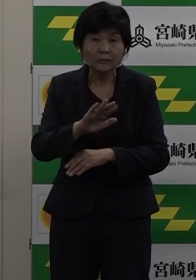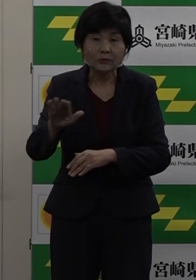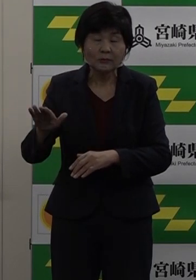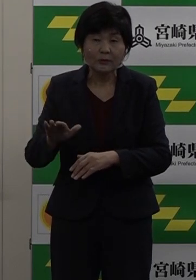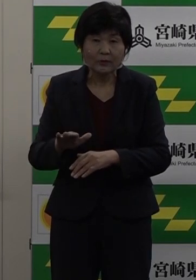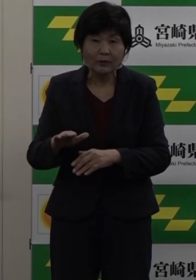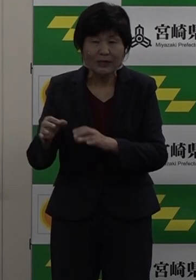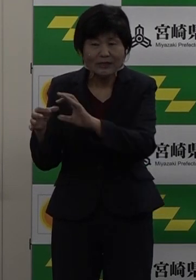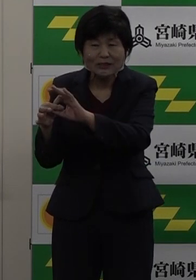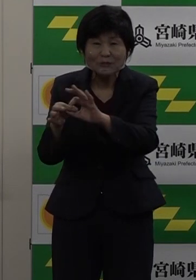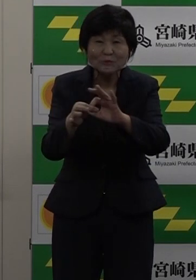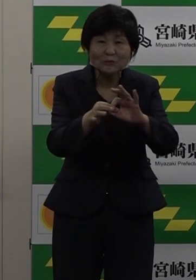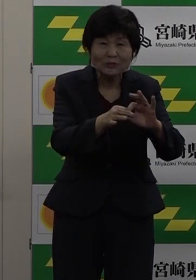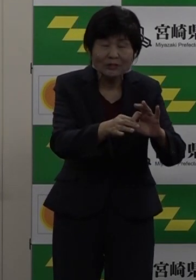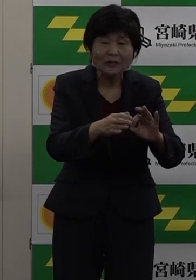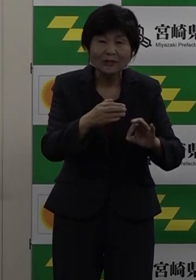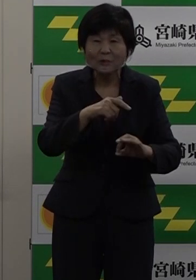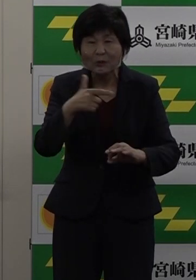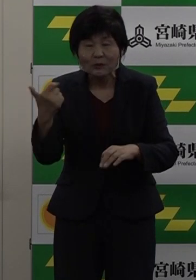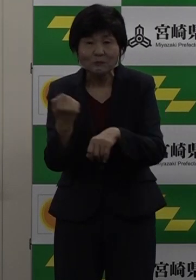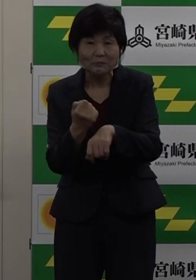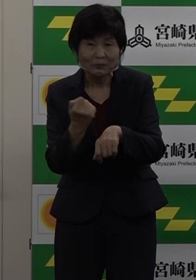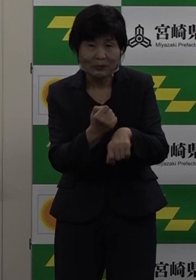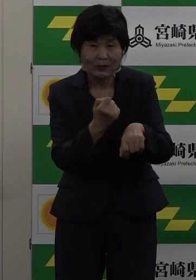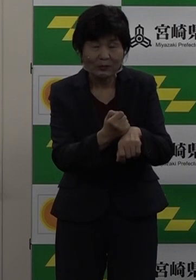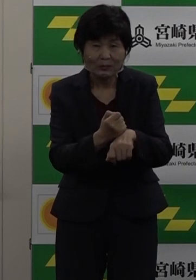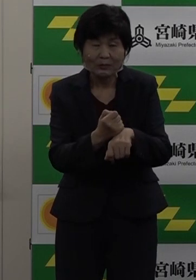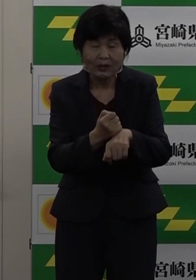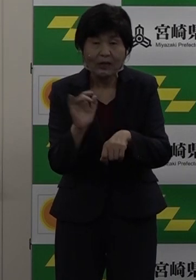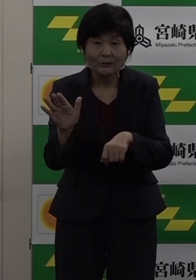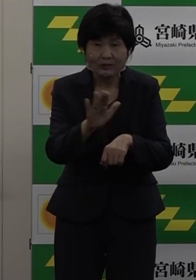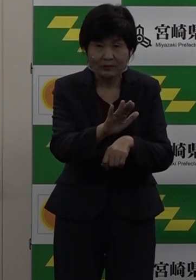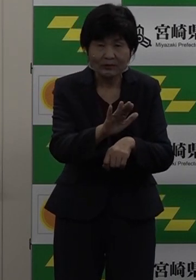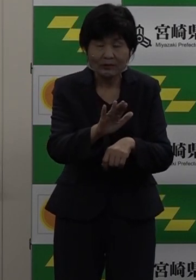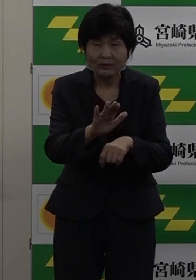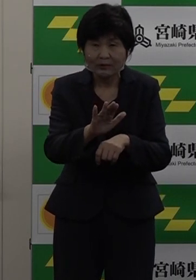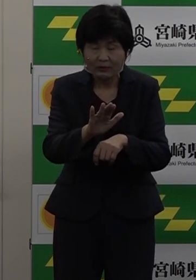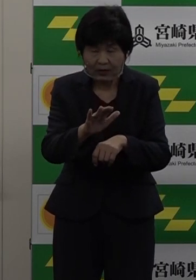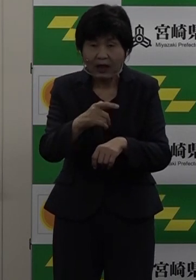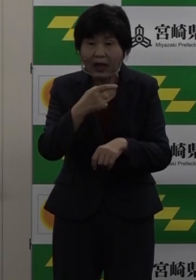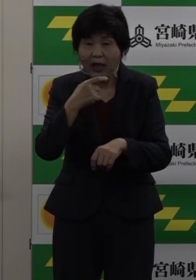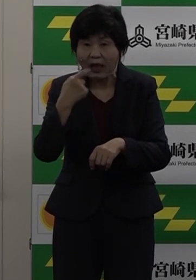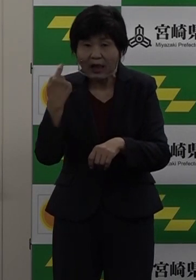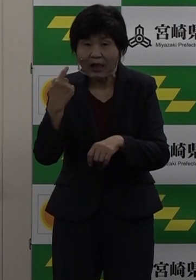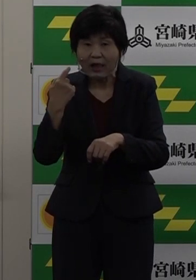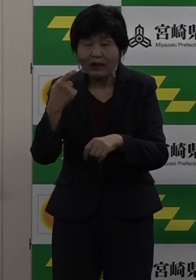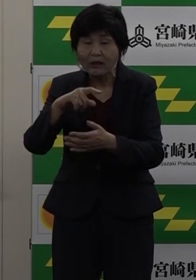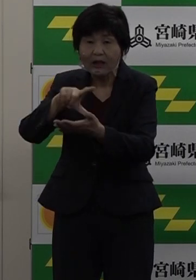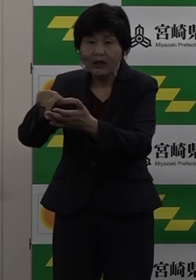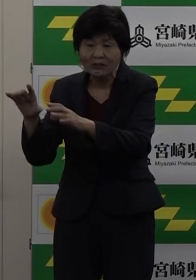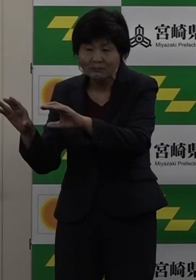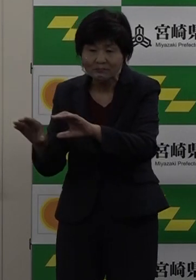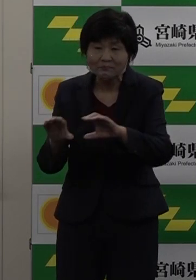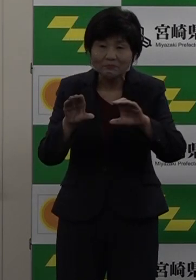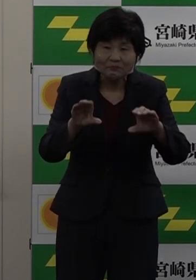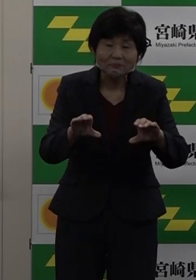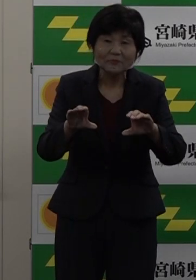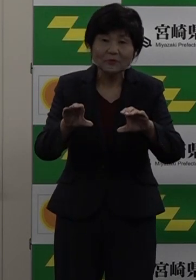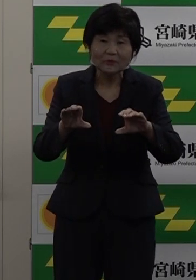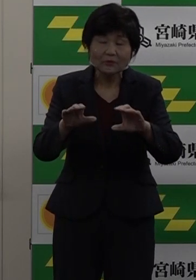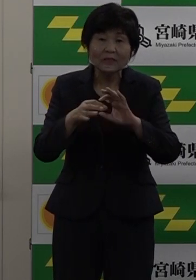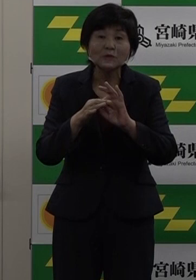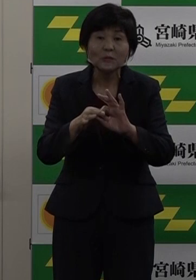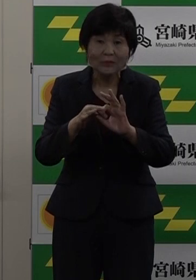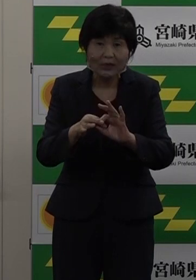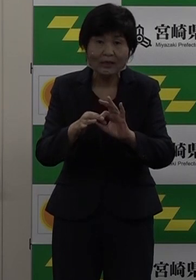便をおかけをいたしますが、赤県域ということで、指定をいたし継続をいたしますので、地